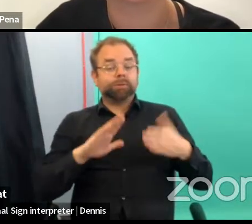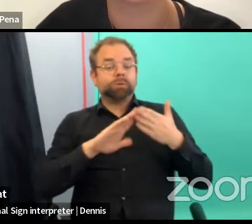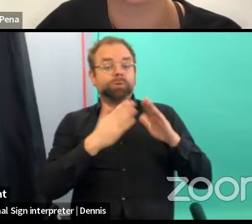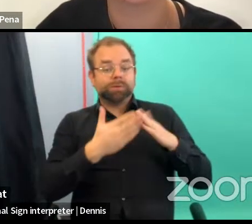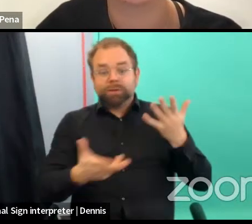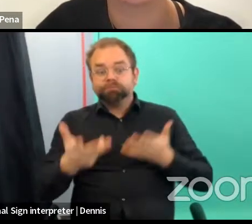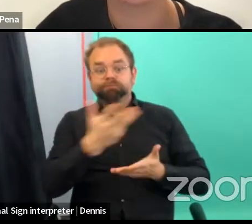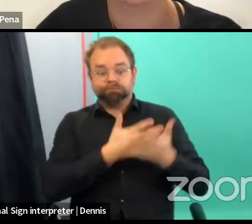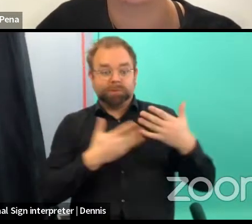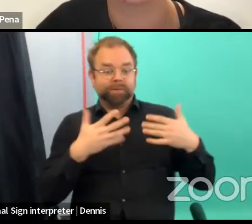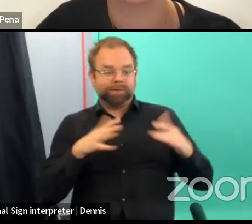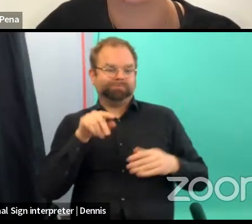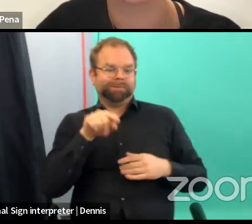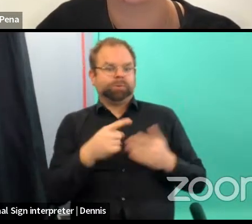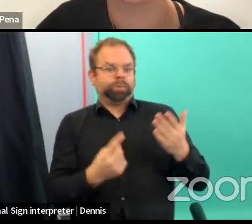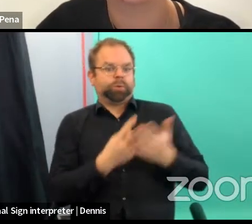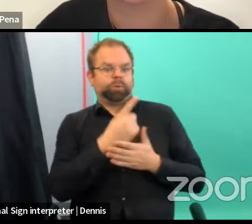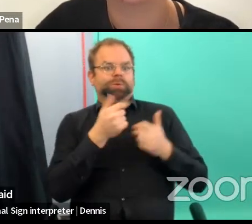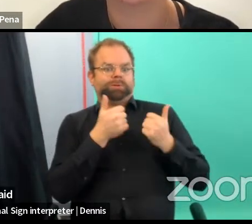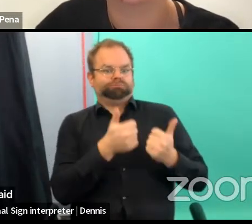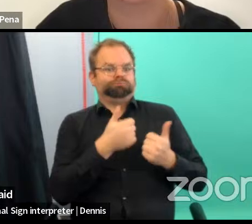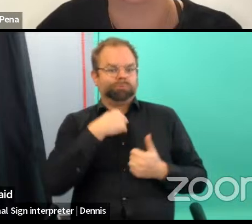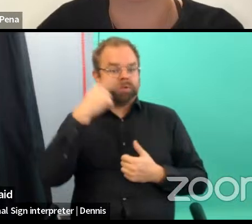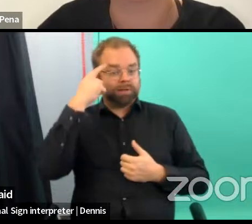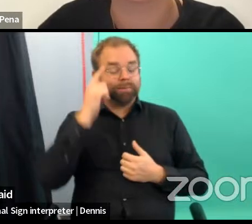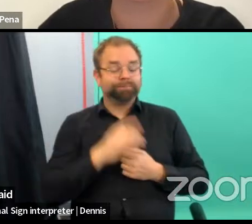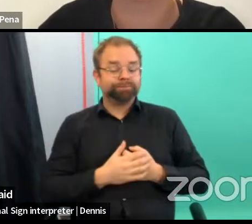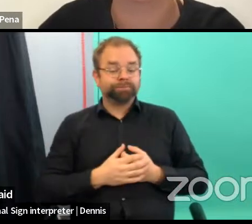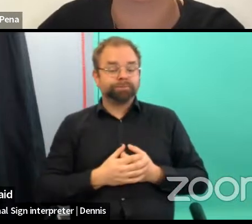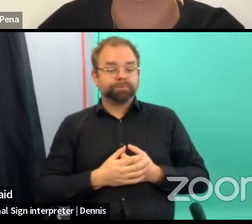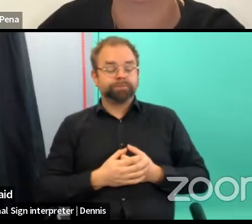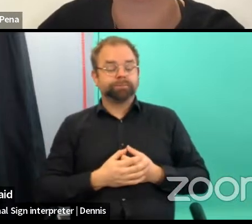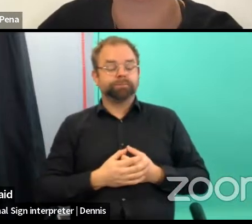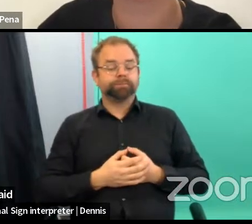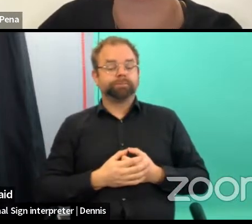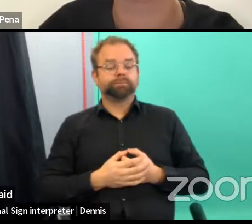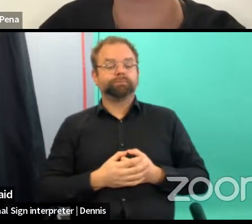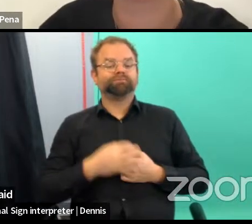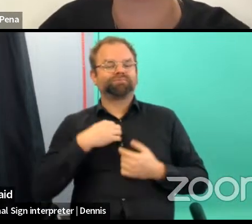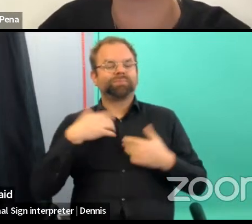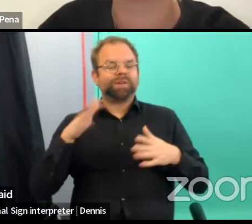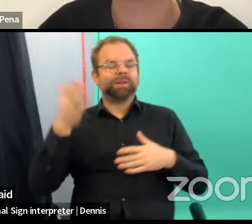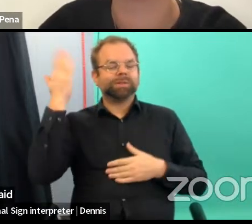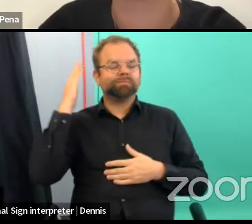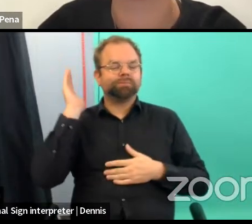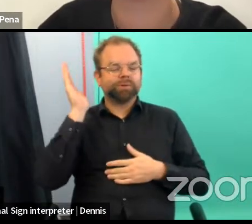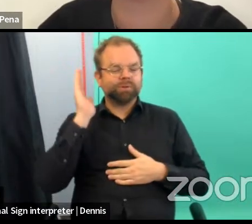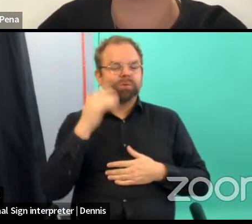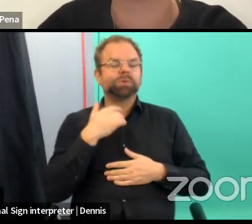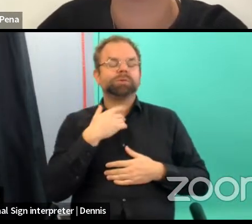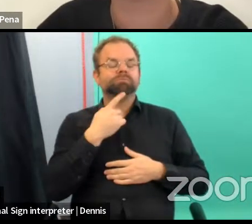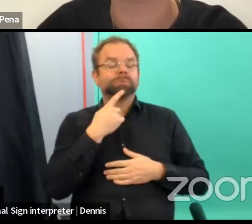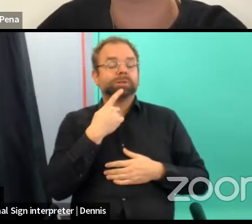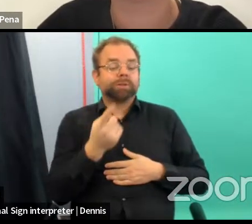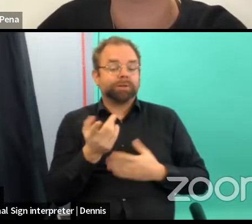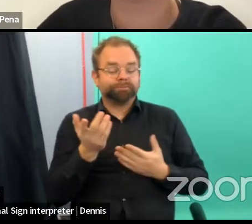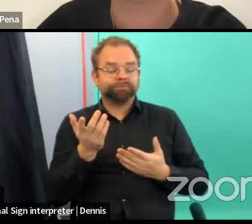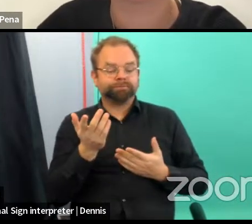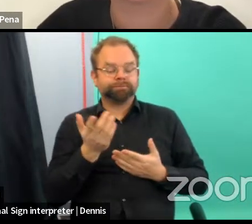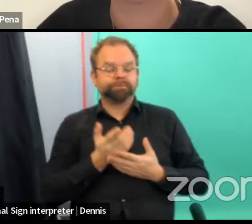presentación, presenten quejas sobre la no inclusión ante el comité. Esto es una herramienta que debe utilizar la sociedad